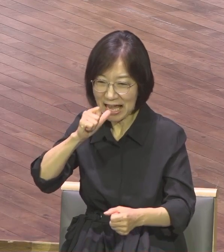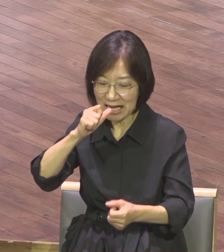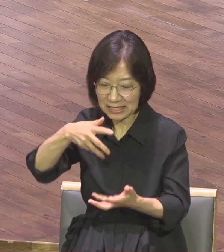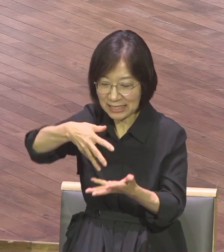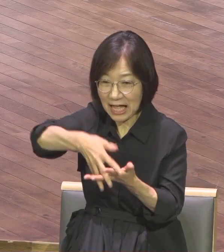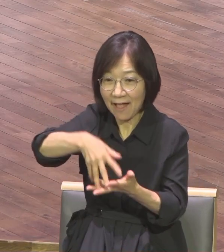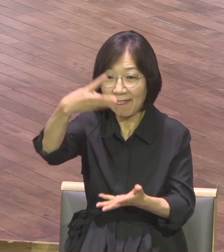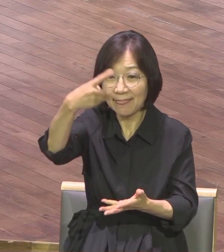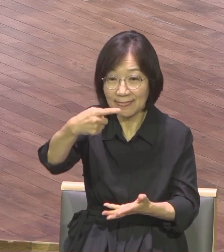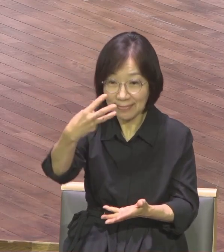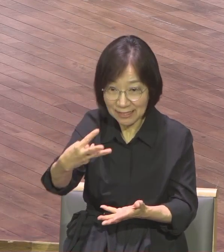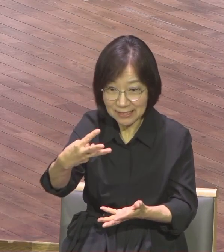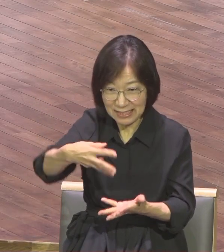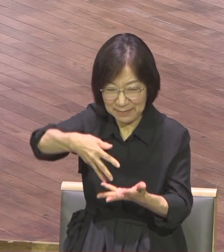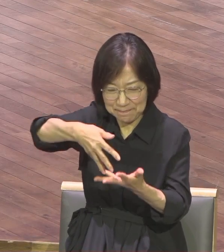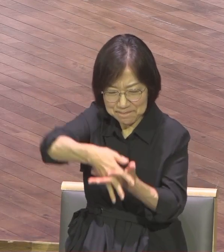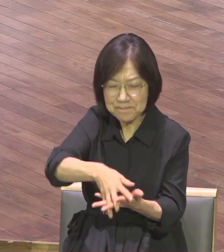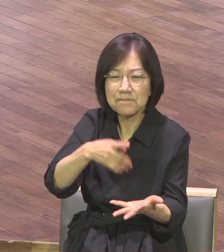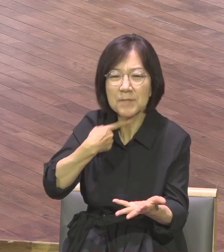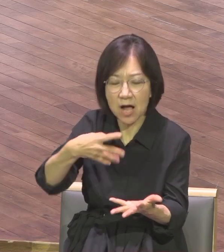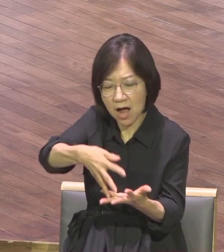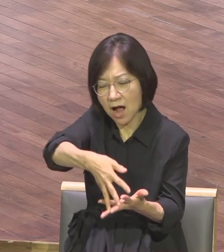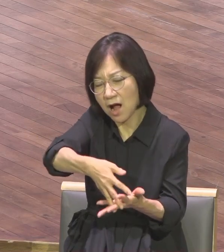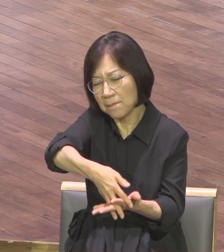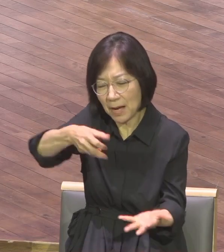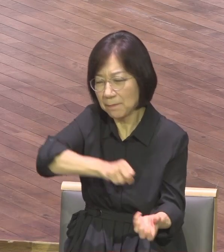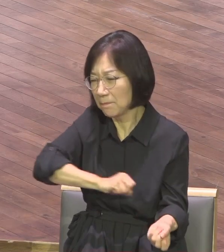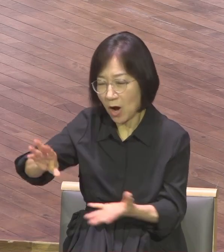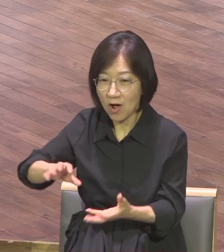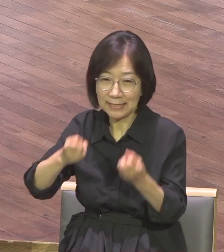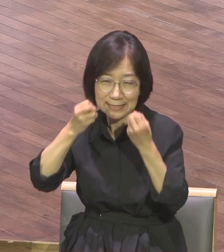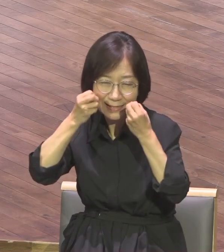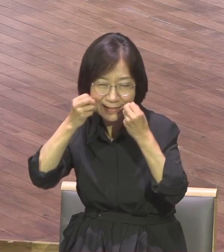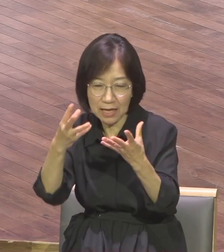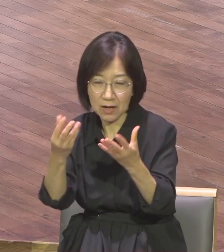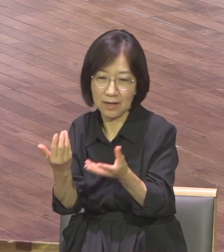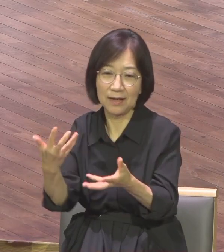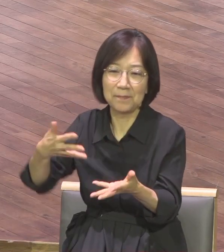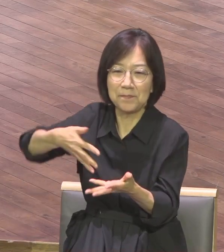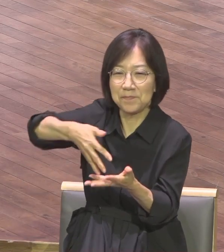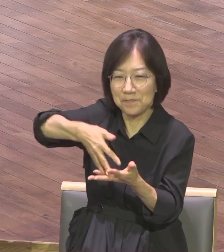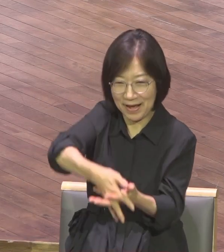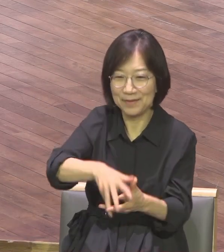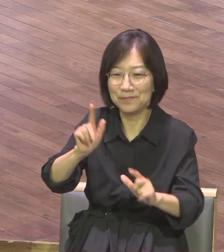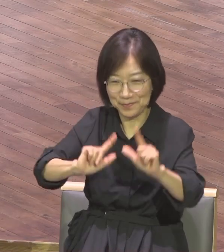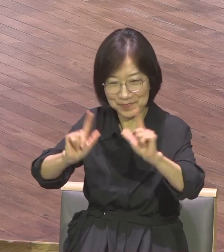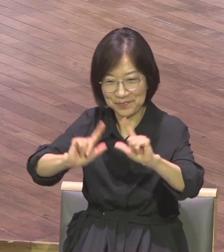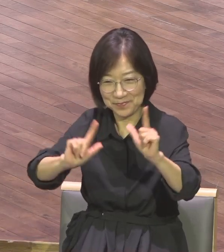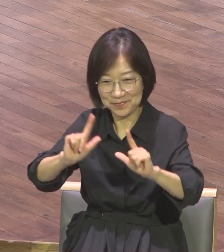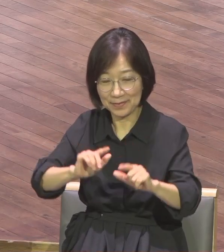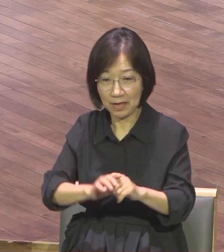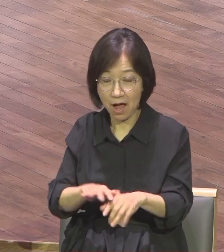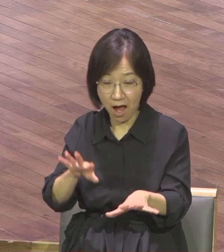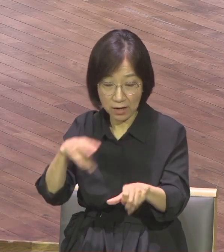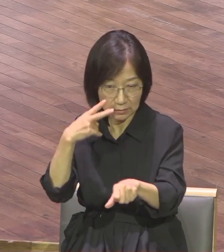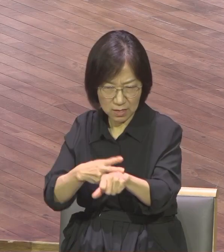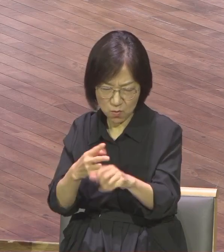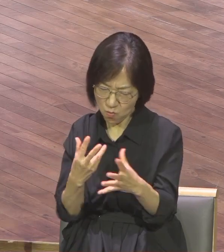것이다. 본문에 이어지는 이 내용을 보면요, 사울이 얼마나 확실하게 회심했던지,